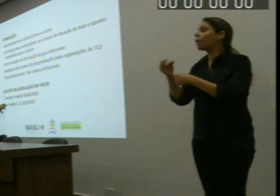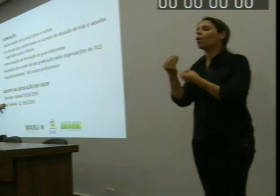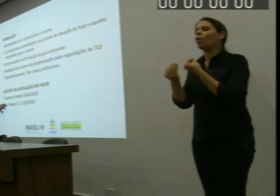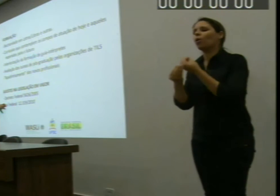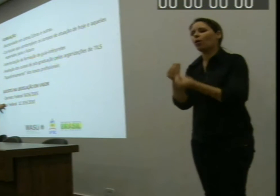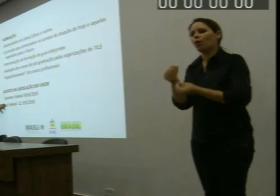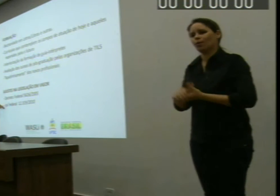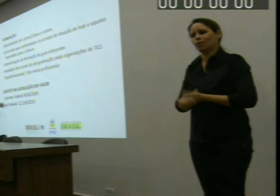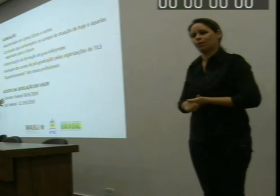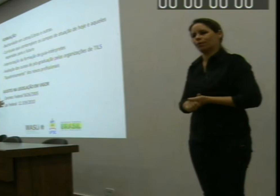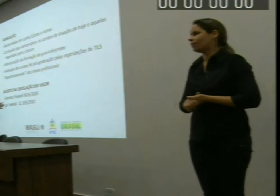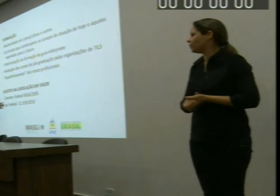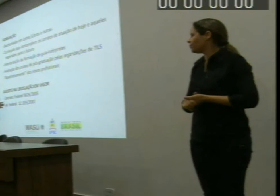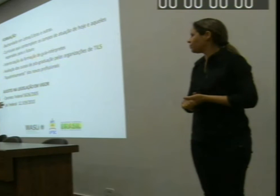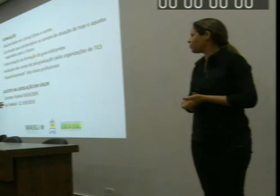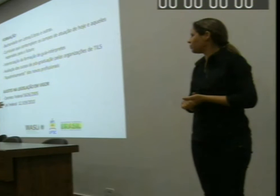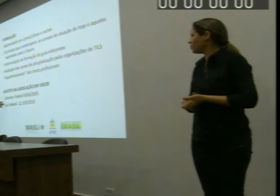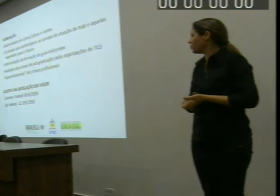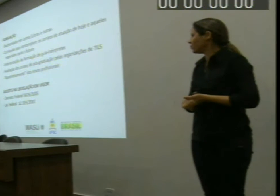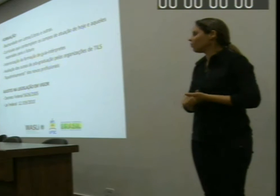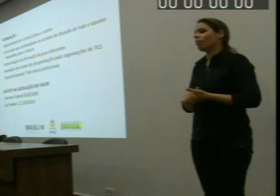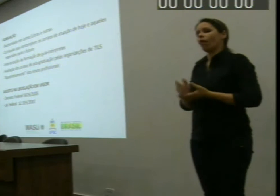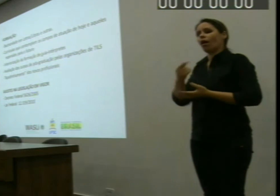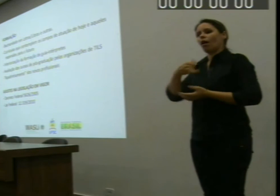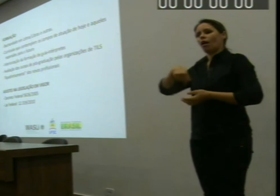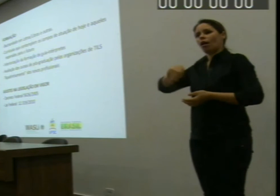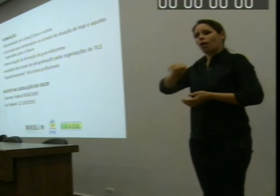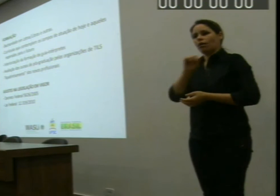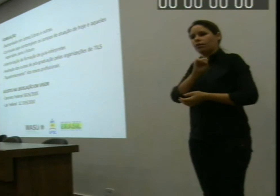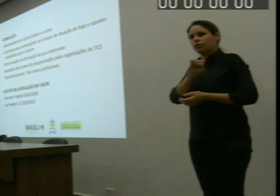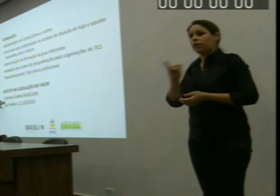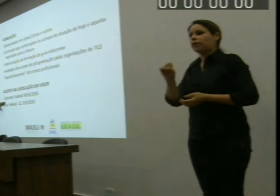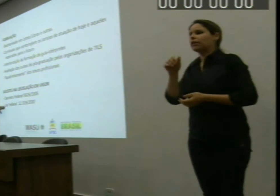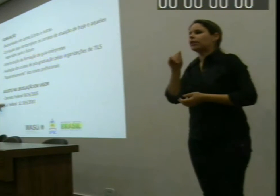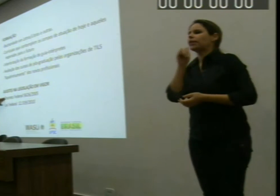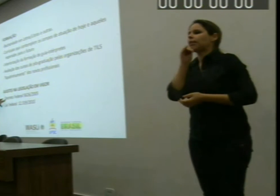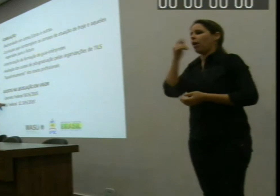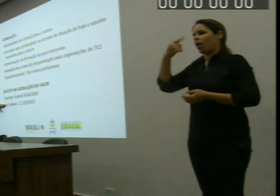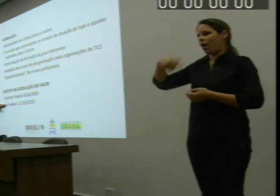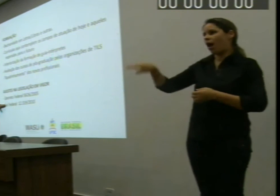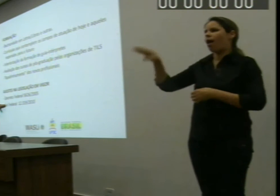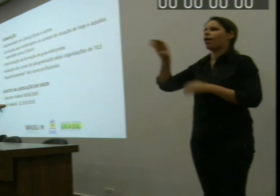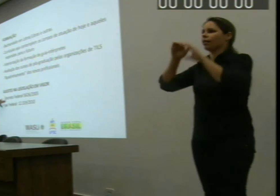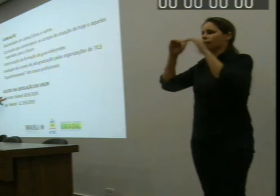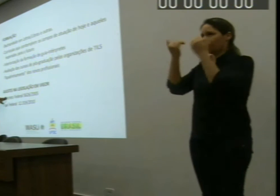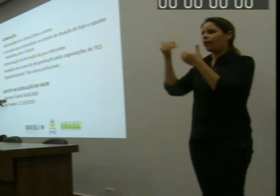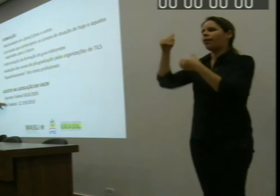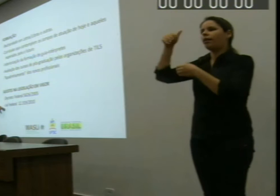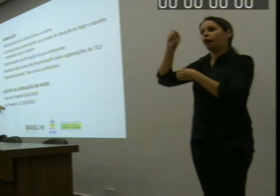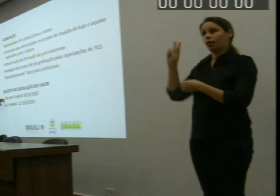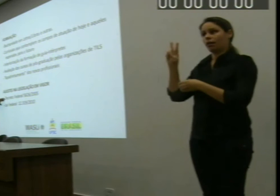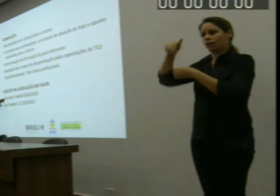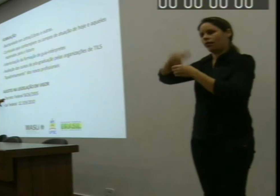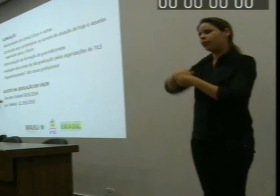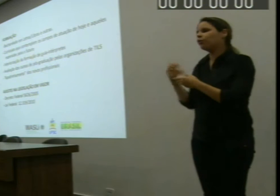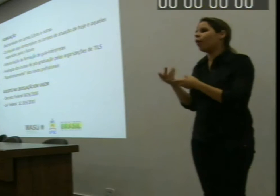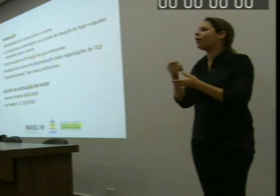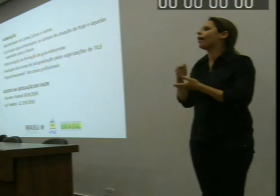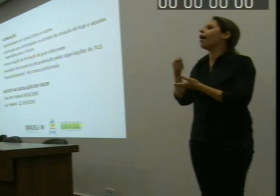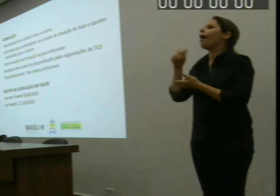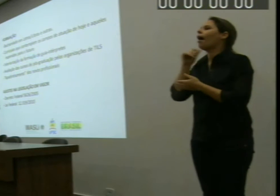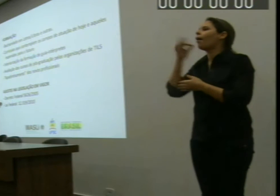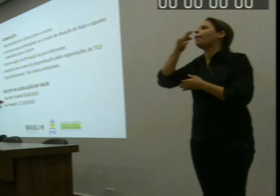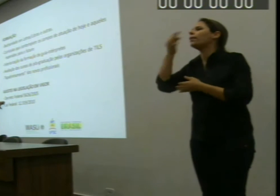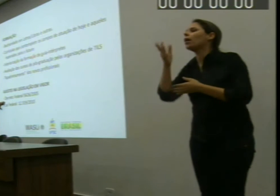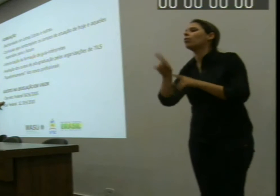alterações tudo bem que que vocês não podem lá na Câmara propor Mas será que vocês já pararam para refletir Será que a associação já sentou Será que os